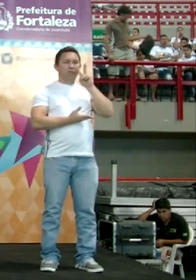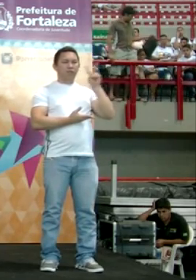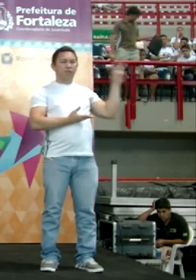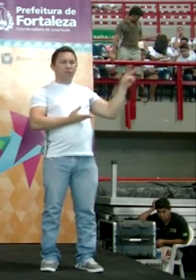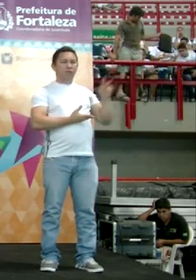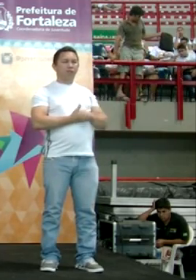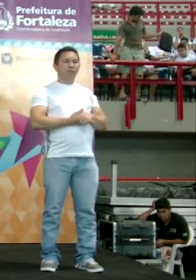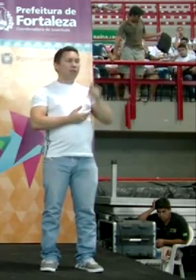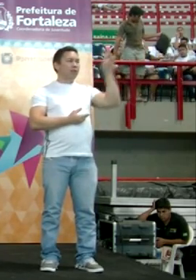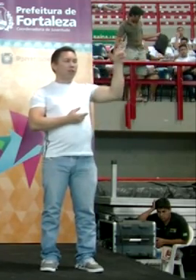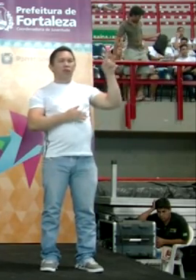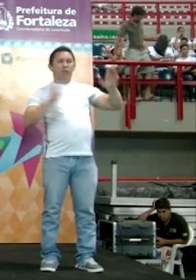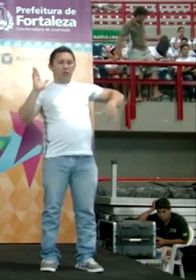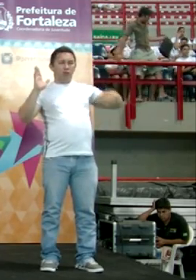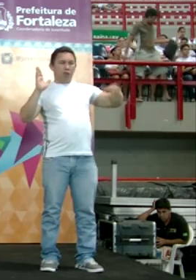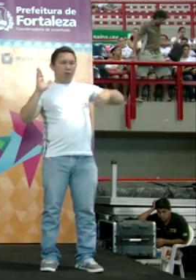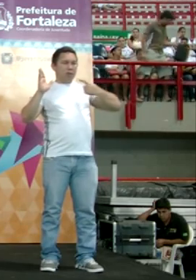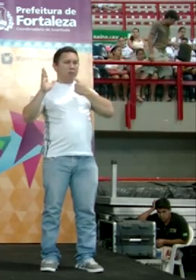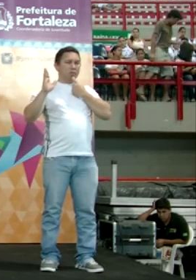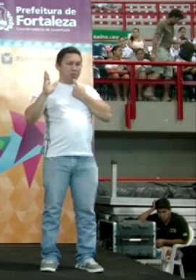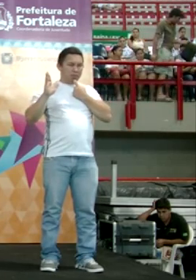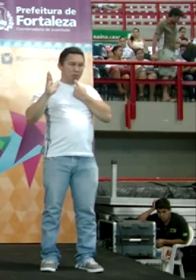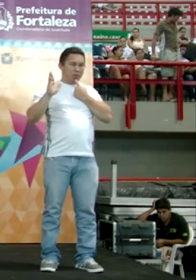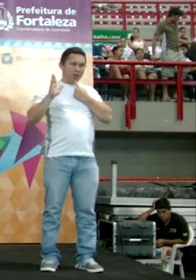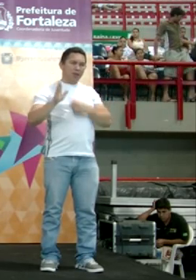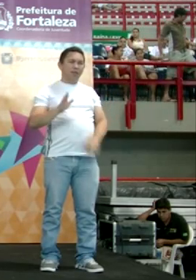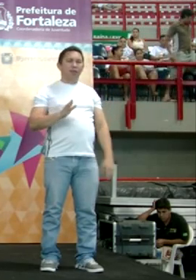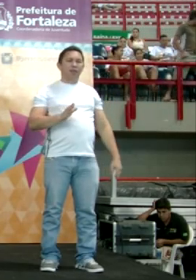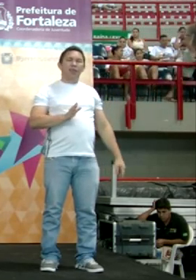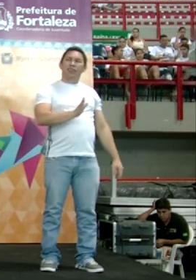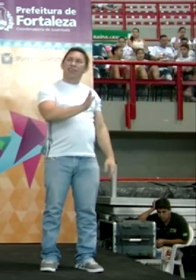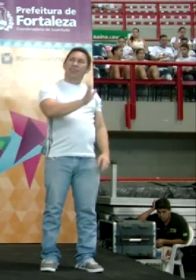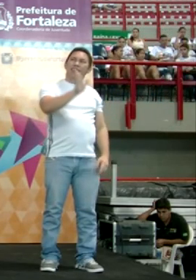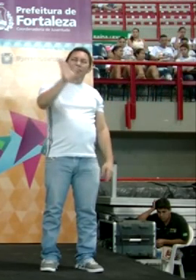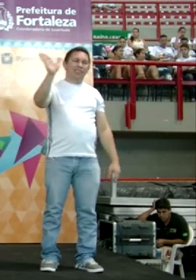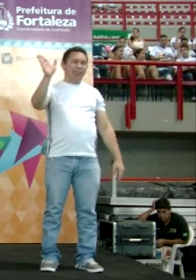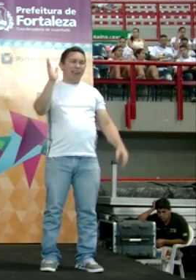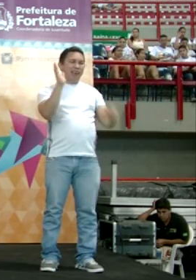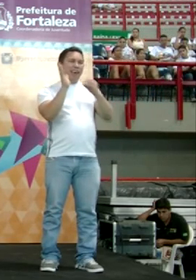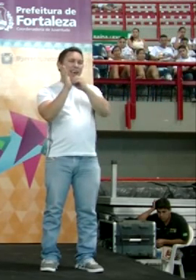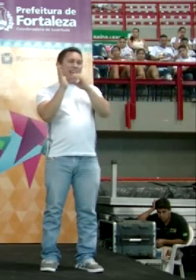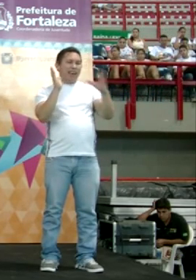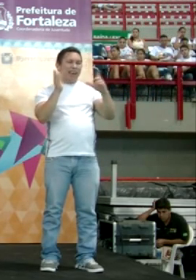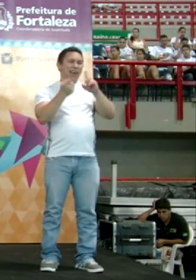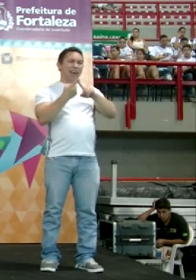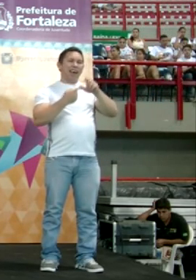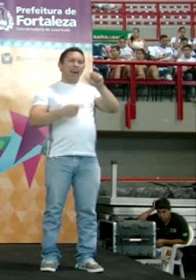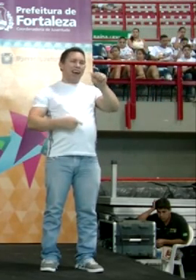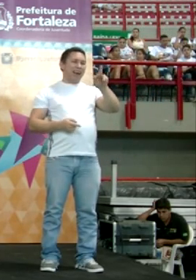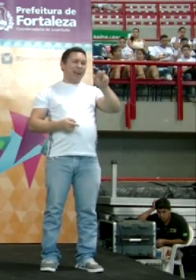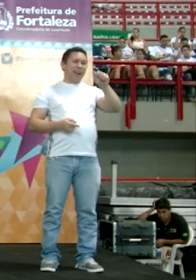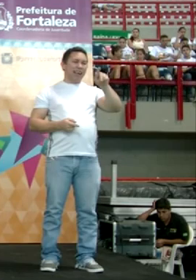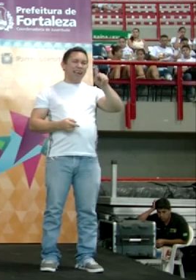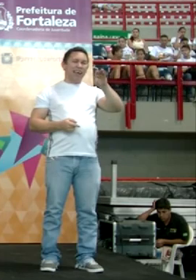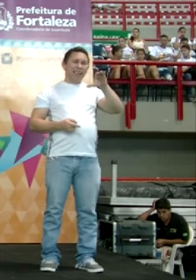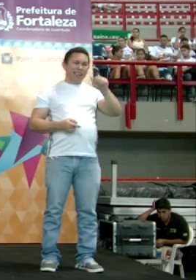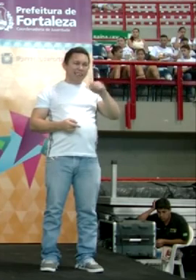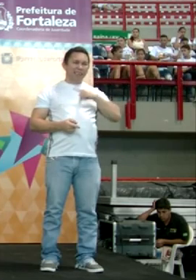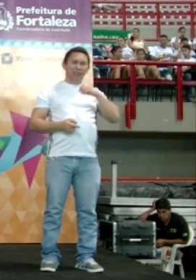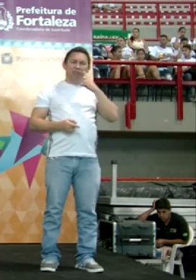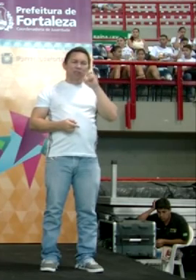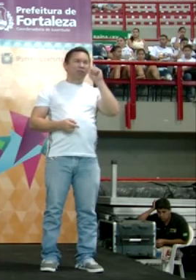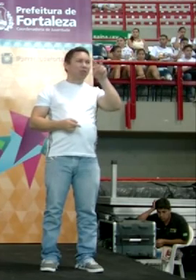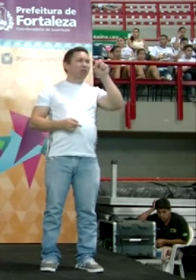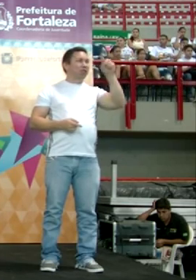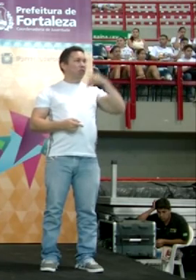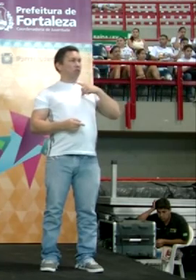Tanto se você for pro litoral aqui, né? Que vai sair Aquiraz, Aracati, Majolândia, você vai ver um bocado